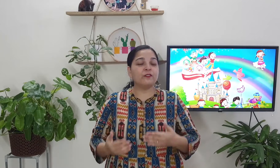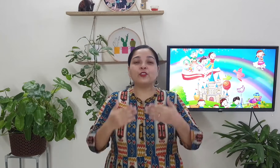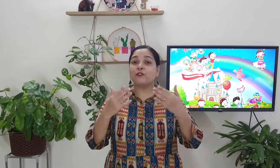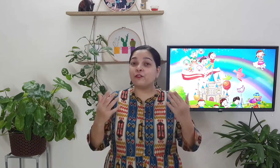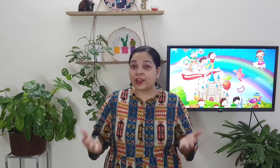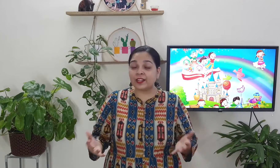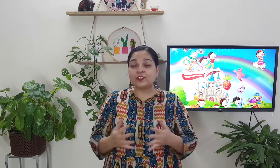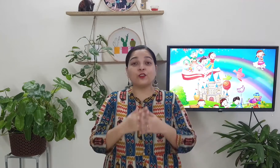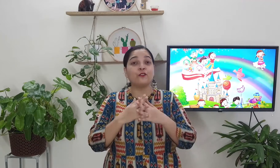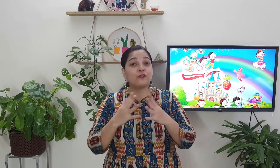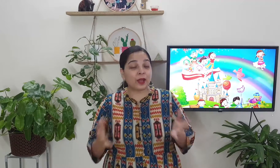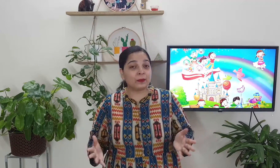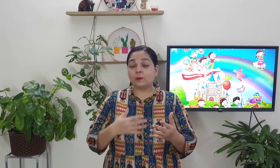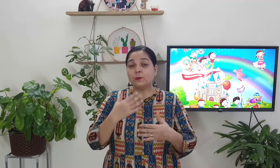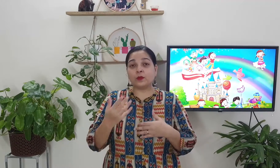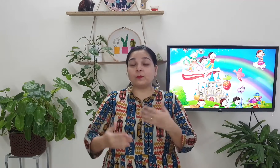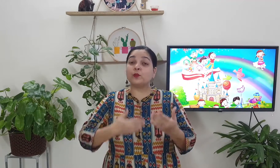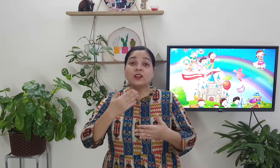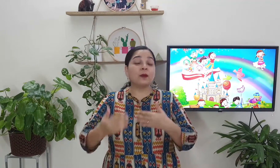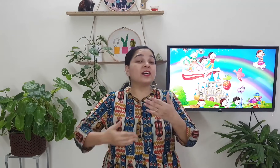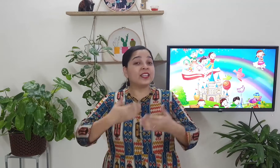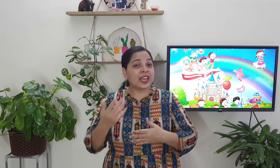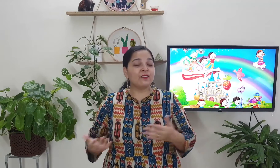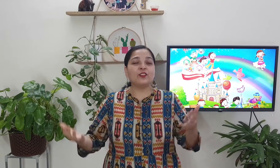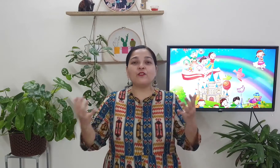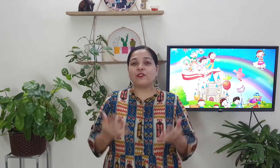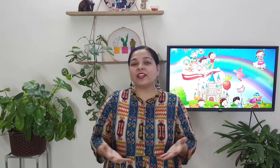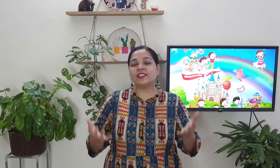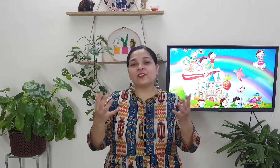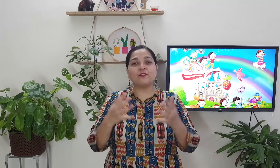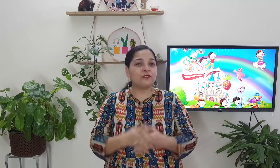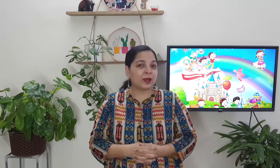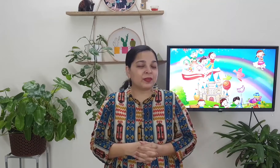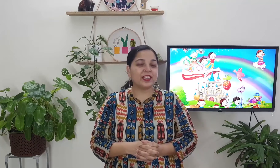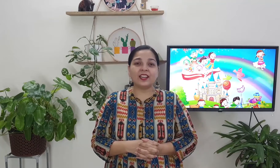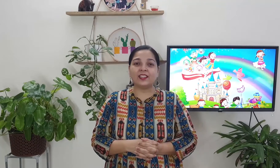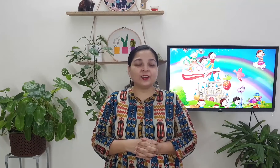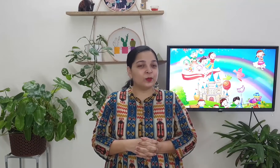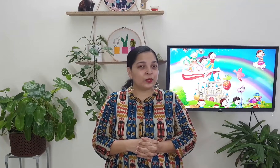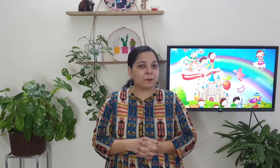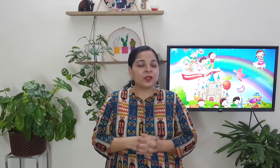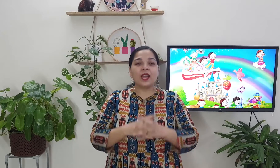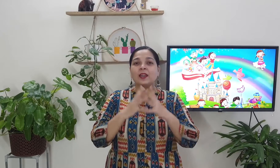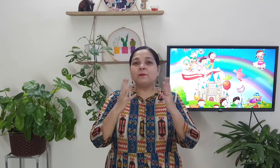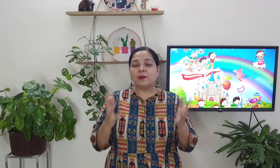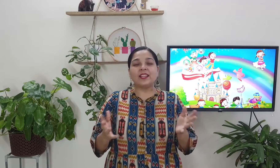கொள்ளுங்கள். உங்கள் நண்பர்கள் மற்றும் குடும்பத்தினருடன் மீண்டும் நிகழ்ச்சியை பாருங்கள். தேவனின் வார்த்தையால்